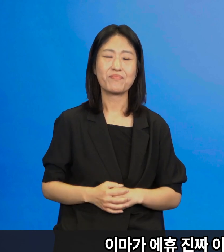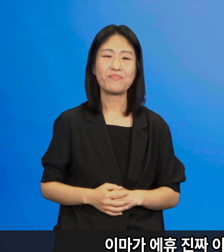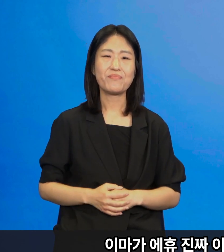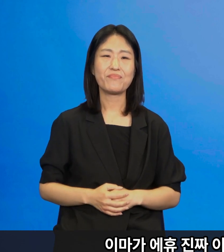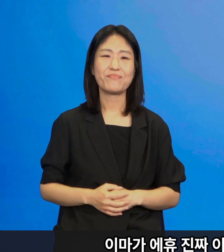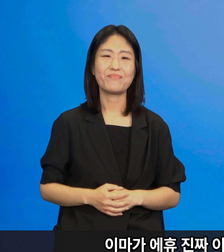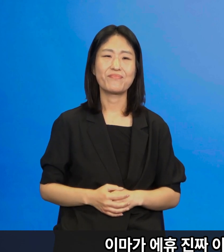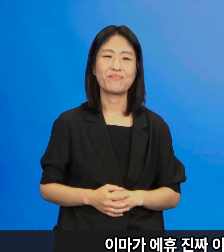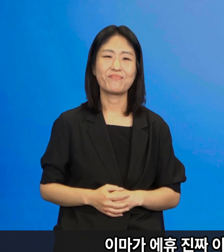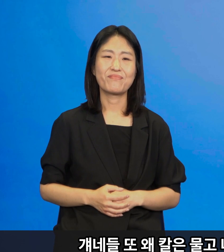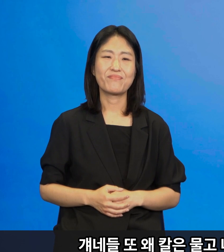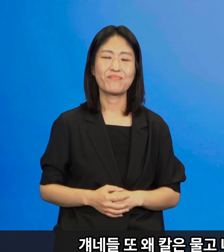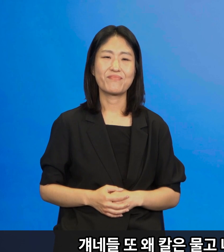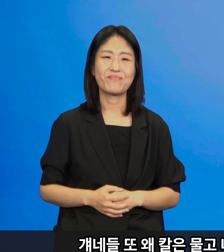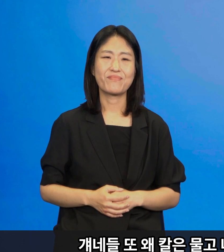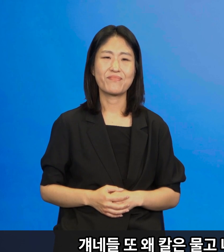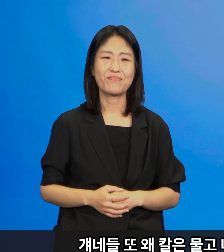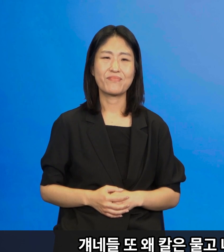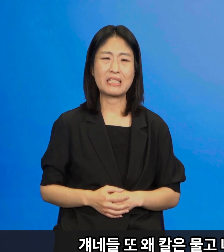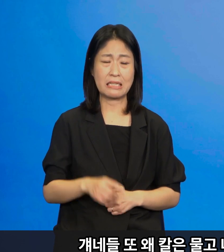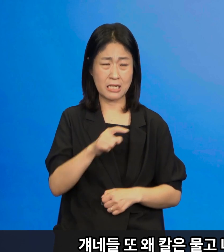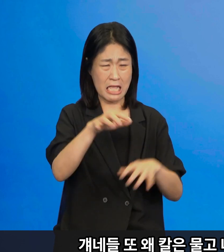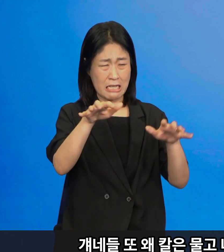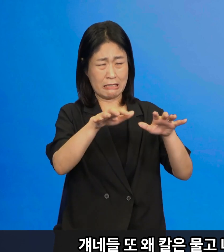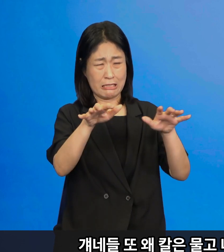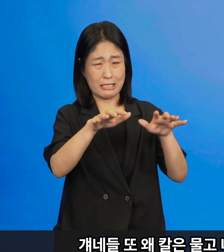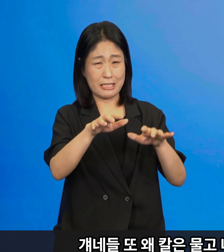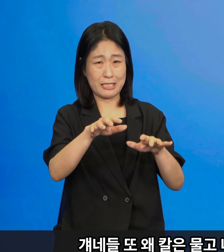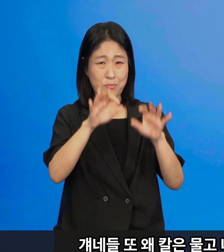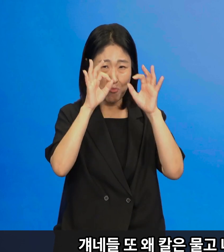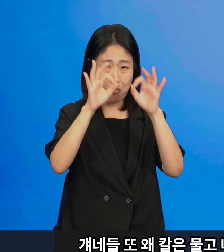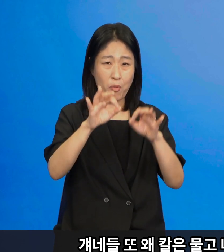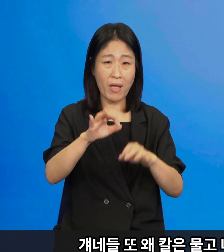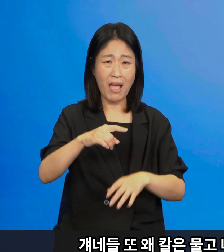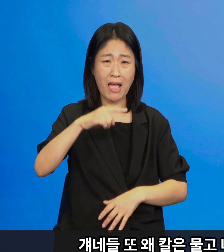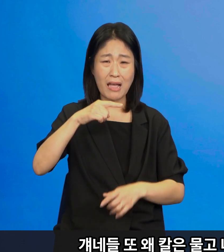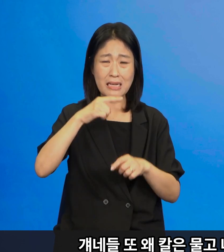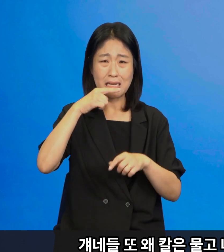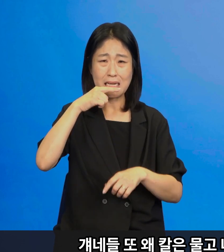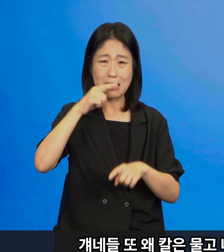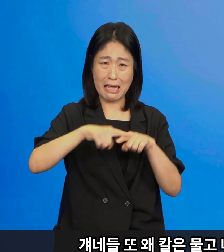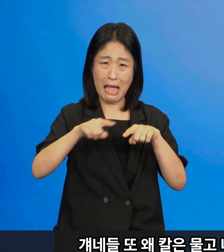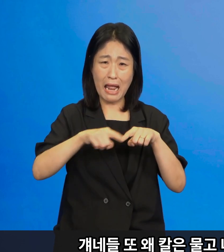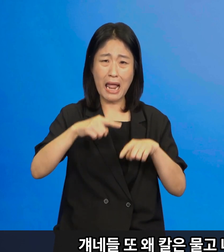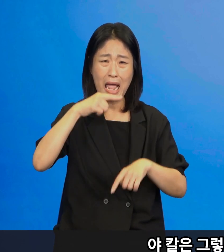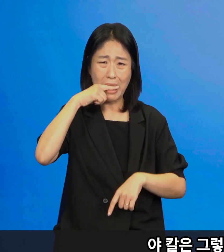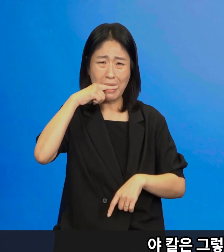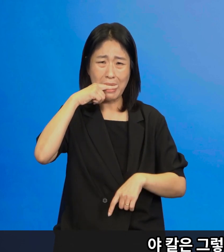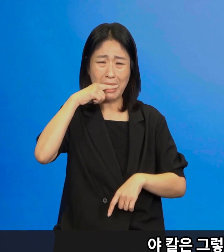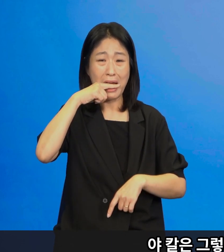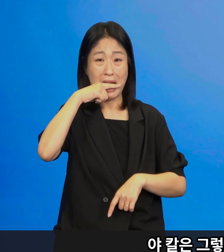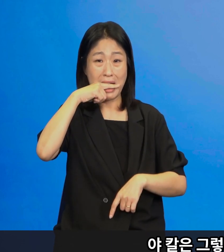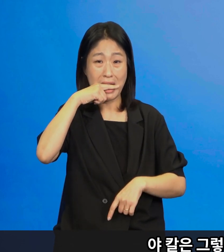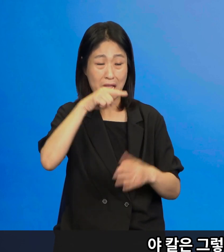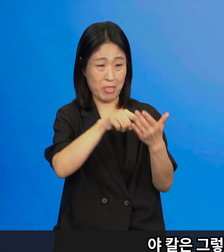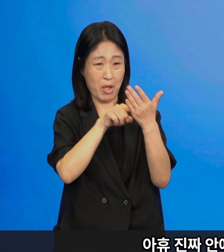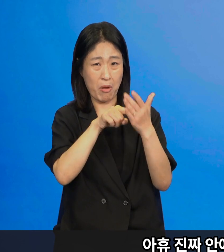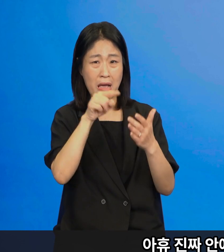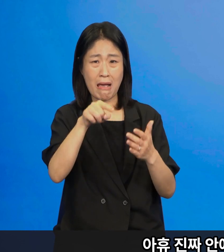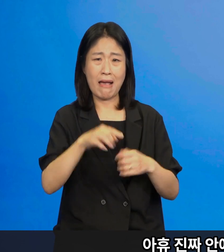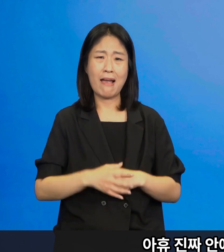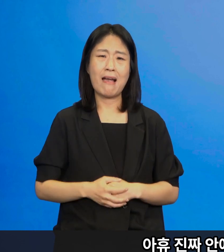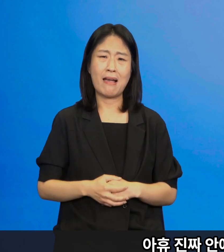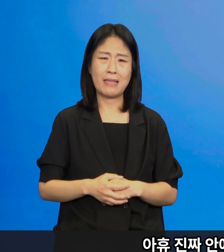싶단 말이에요. 걔네들 또 왜 칼은 물고 나와? 예? 칼 집어넣어주고 싶어요. 야, 칼은 그렇게 쓰는 거 아니야.